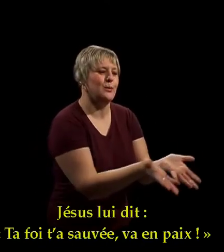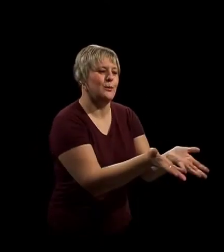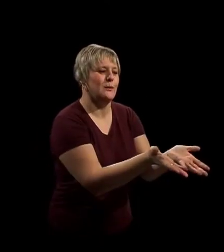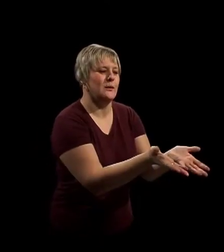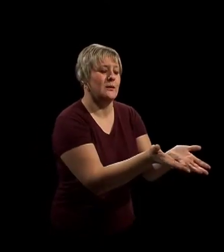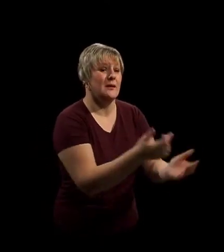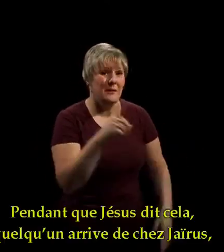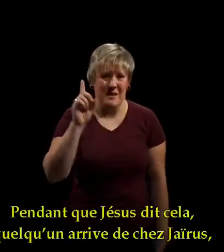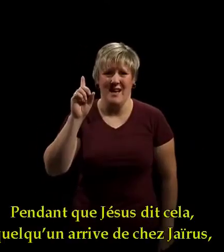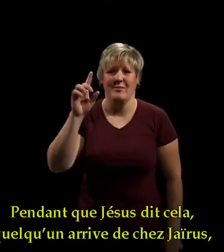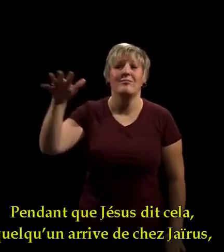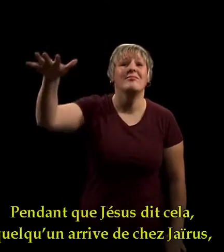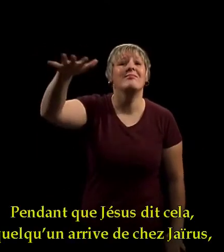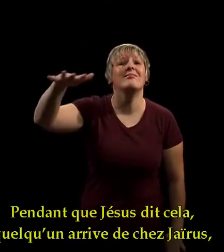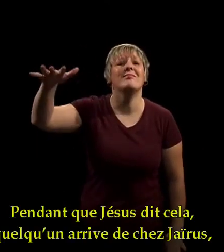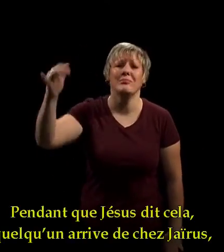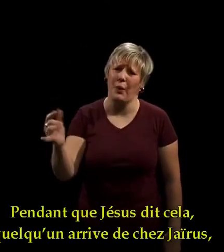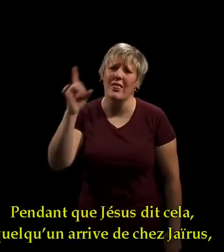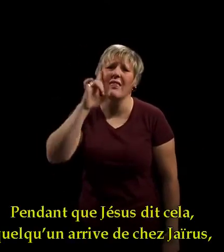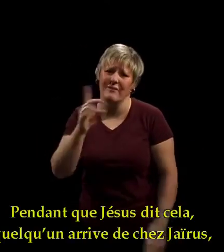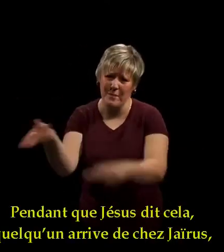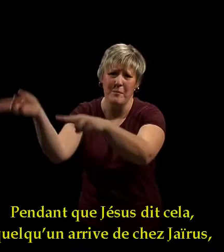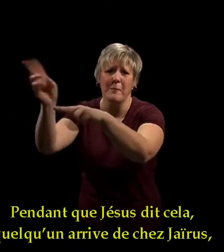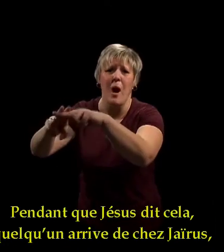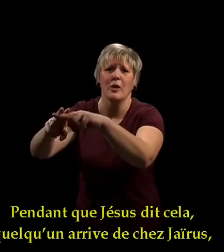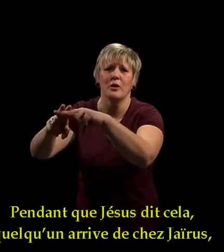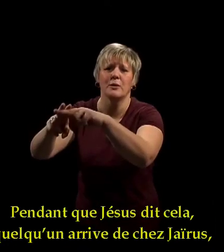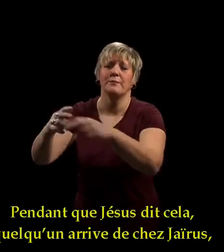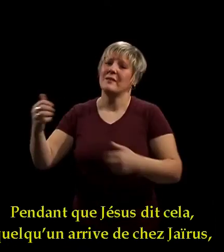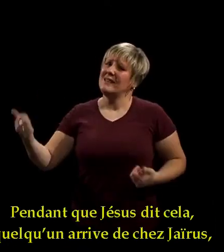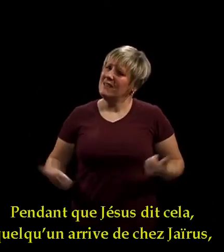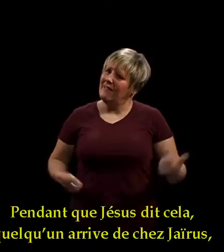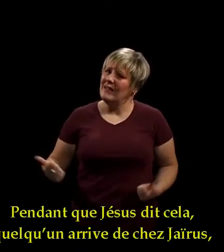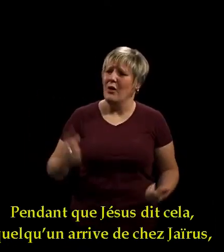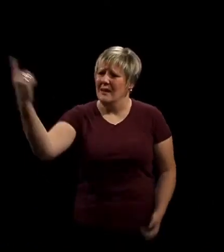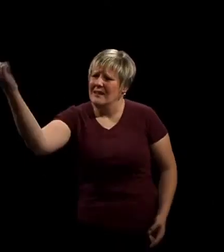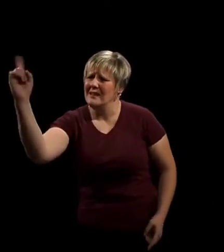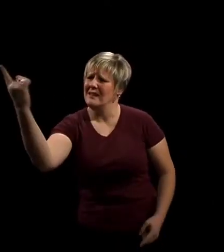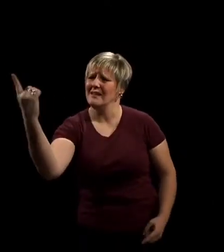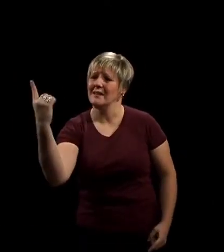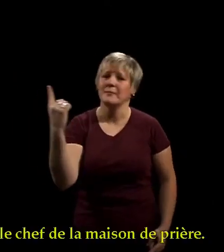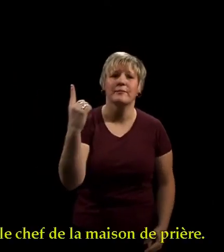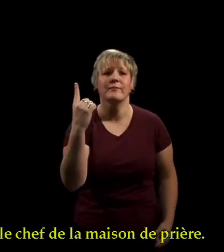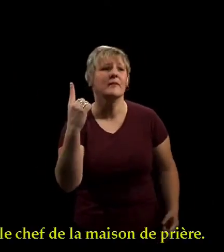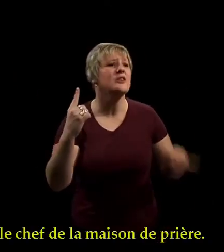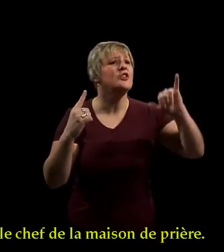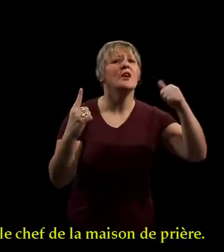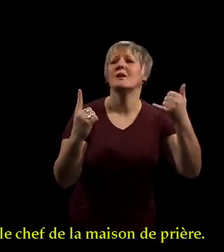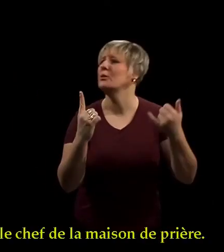sauvée, va en paix. » Pendant que Jésus dit cela, quelqu'un arrive de chez Jaïrus, le chef de la